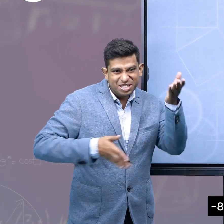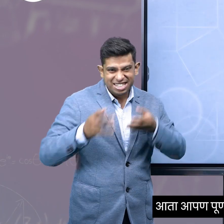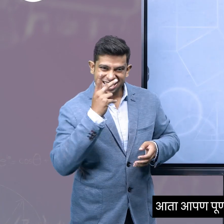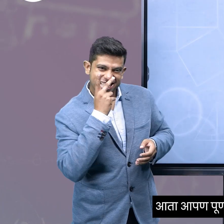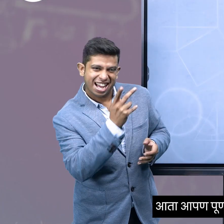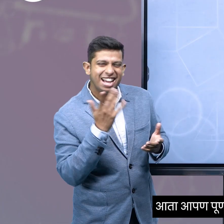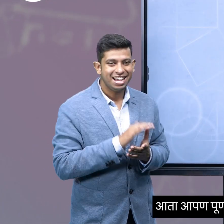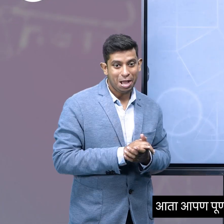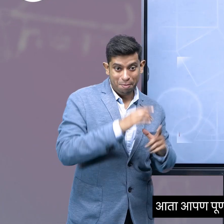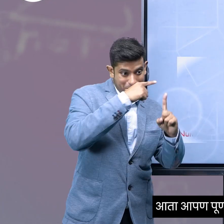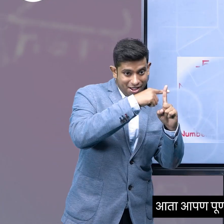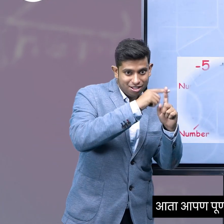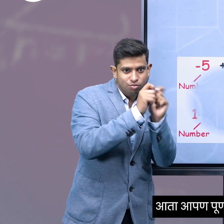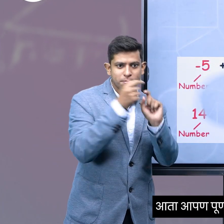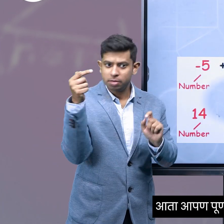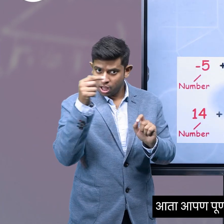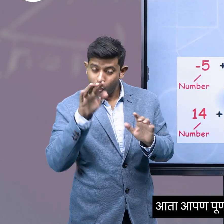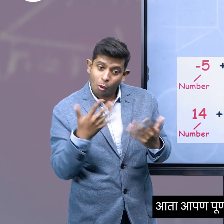आता आपण पूर्णांकांची बेरीज व्यस्त पाहू.